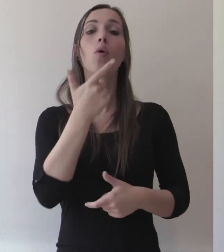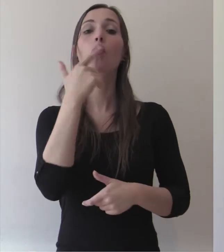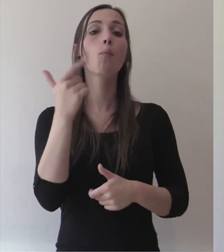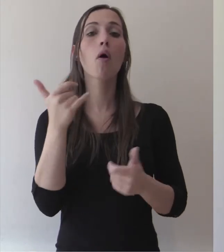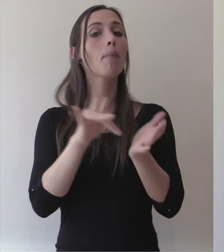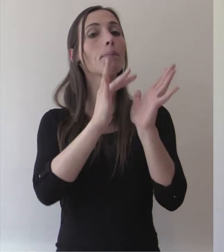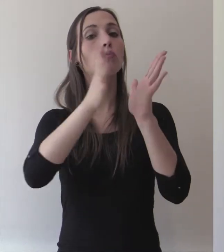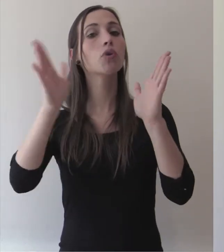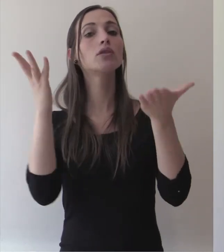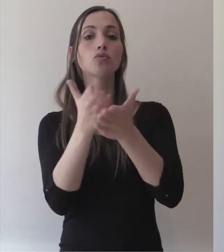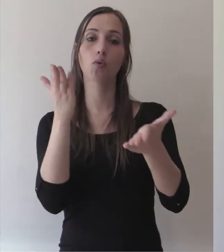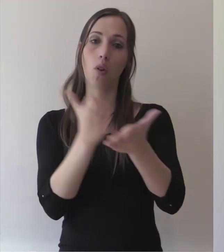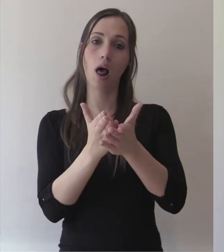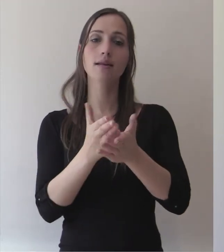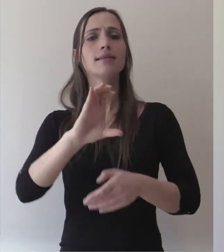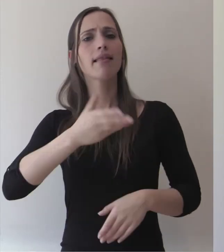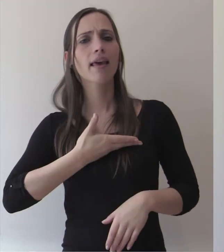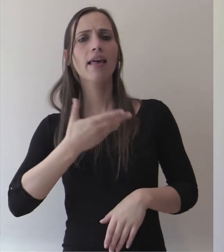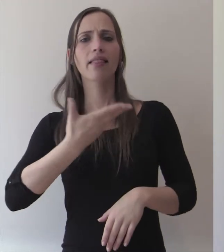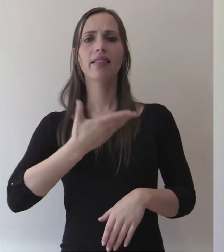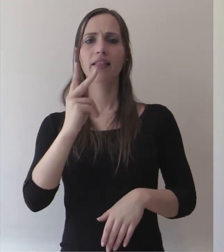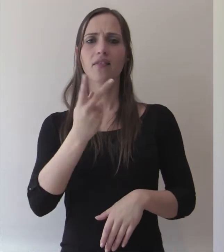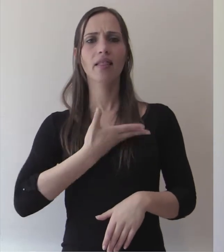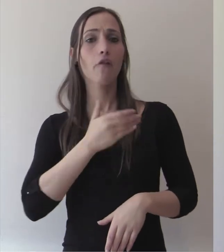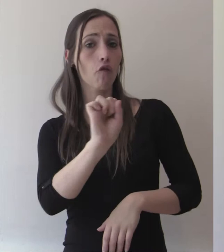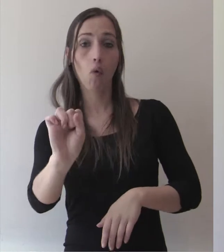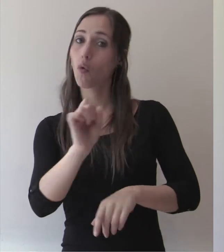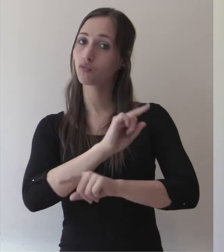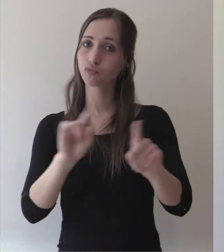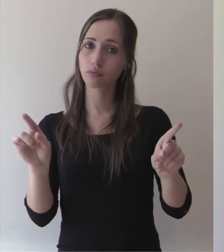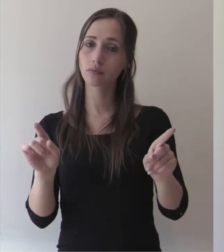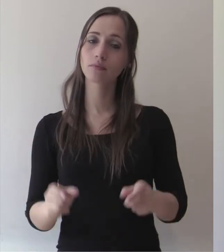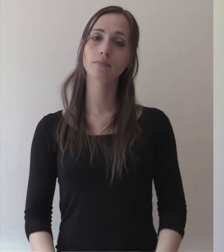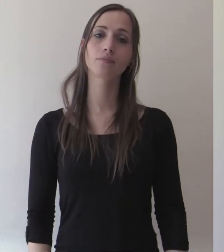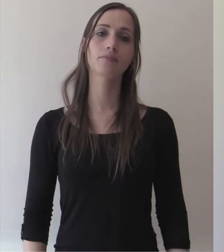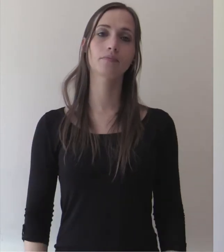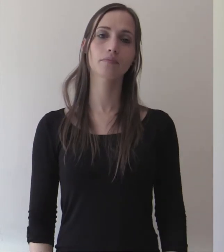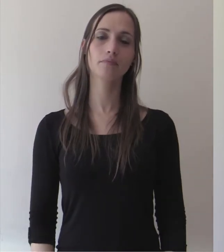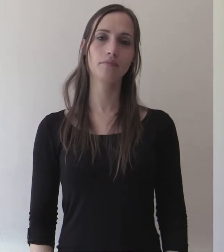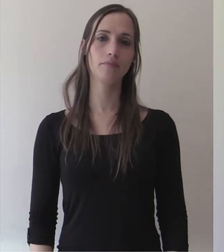Não podes usar na biblioteca escolar os teus CDs ou DVDs.